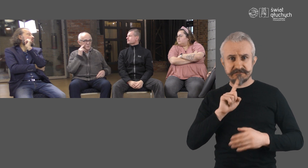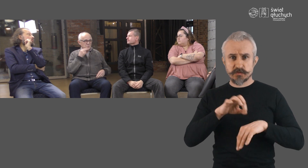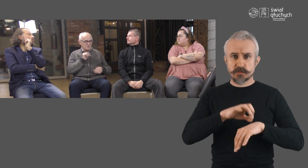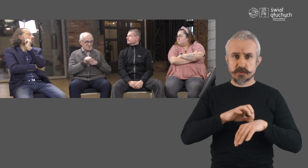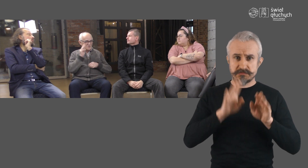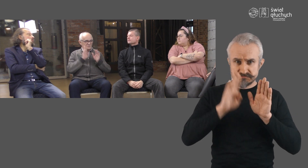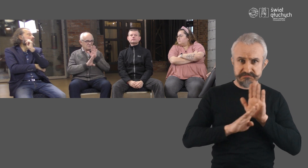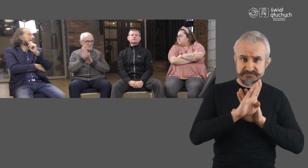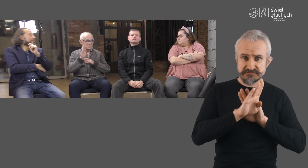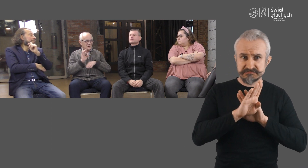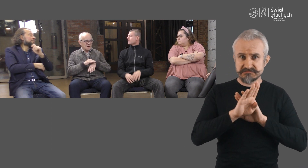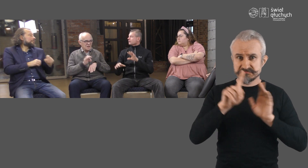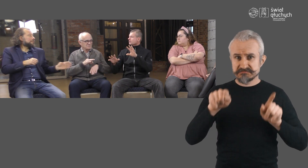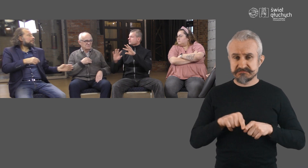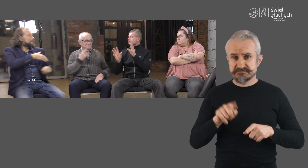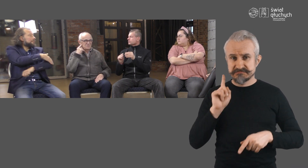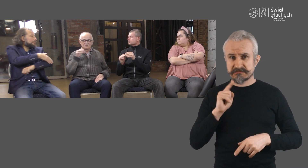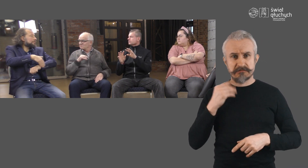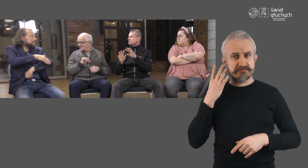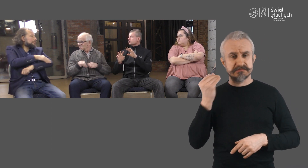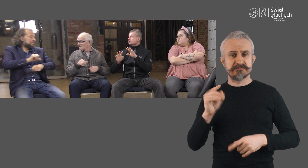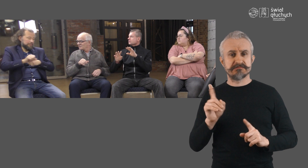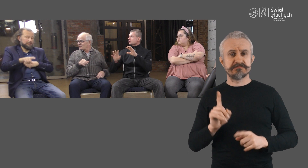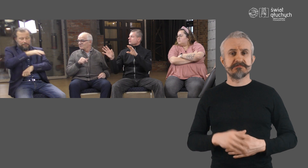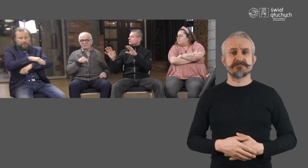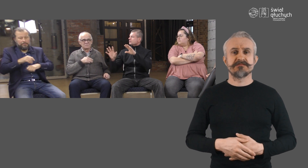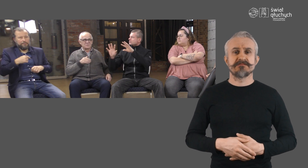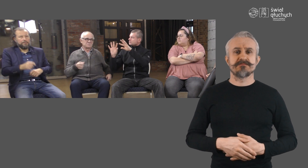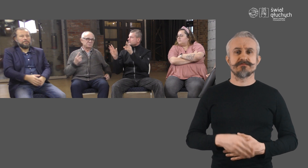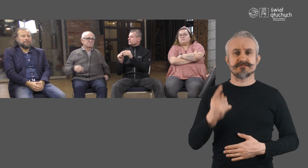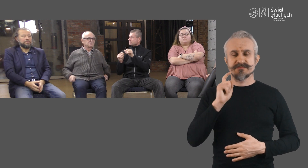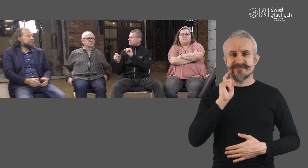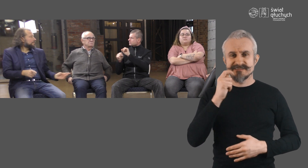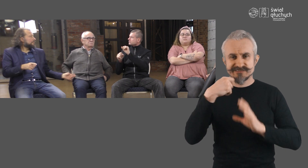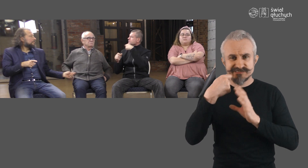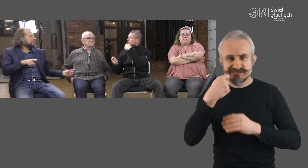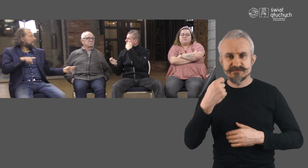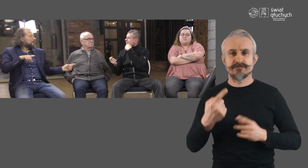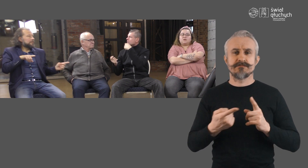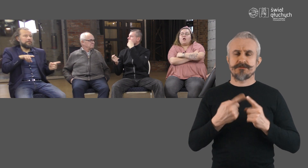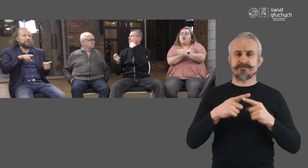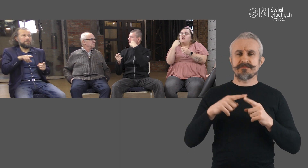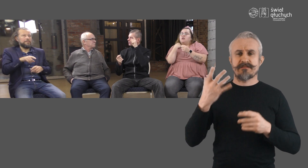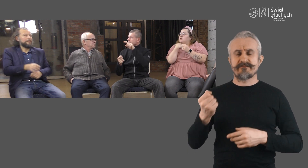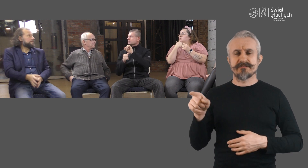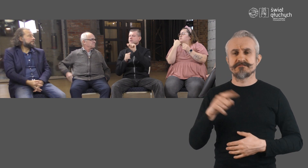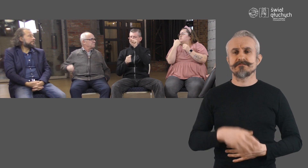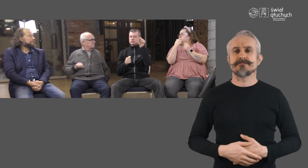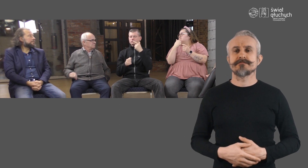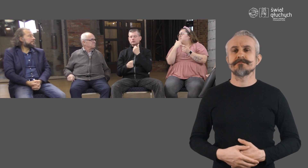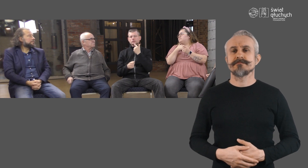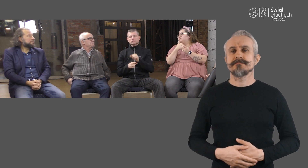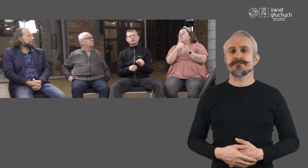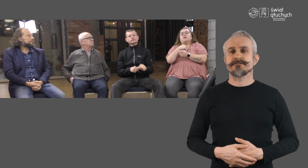Ja w ogóle nie słyszałam, czy jest w ogóle lekarz po wyższych studiach. Za granicą są. Czasami są.